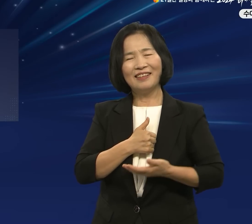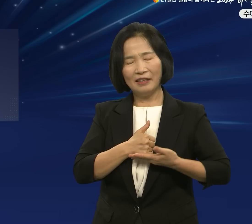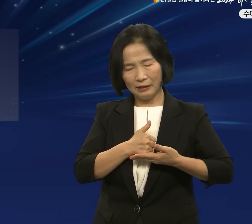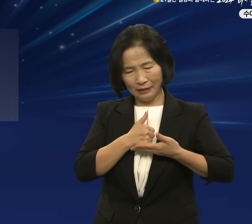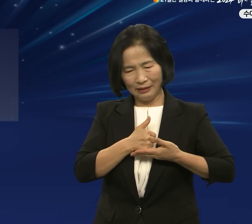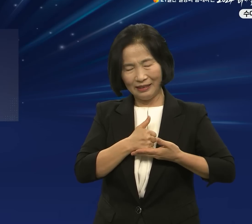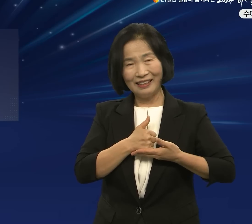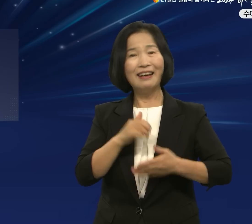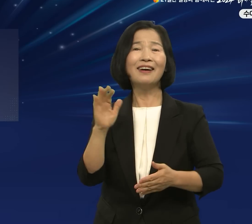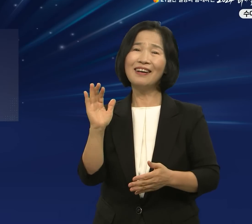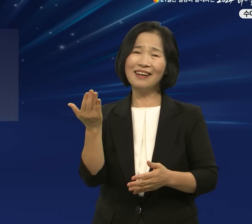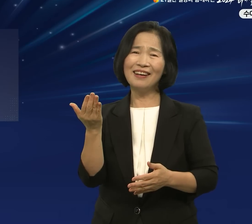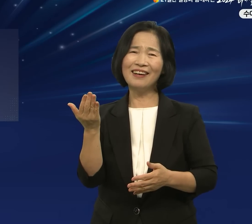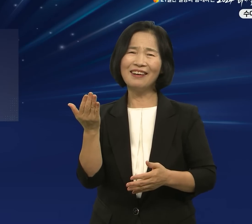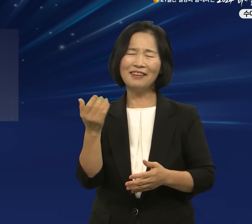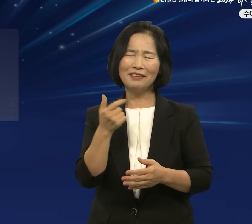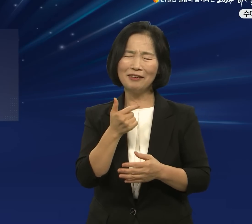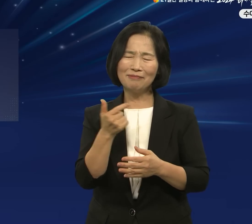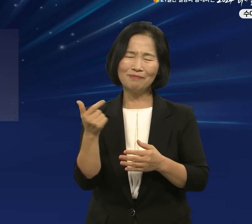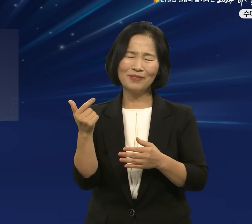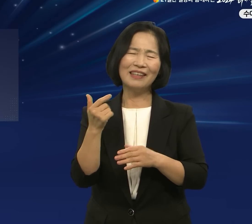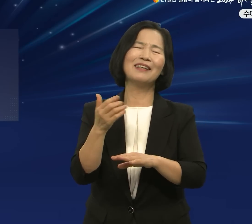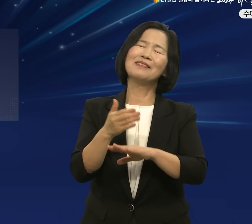지켜주셔서 감사했습니다.